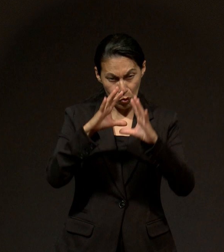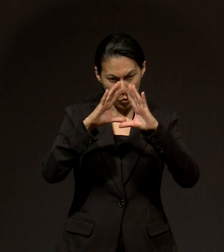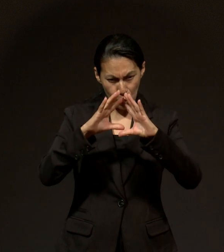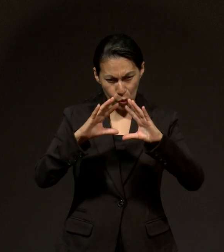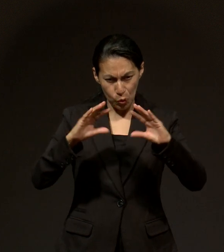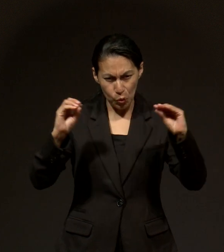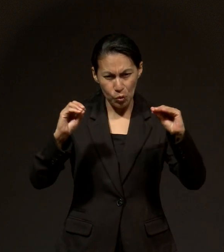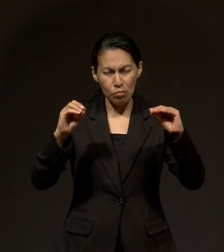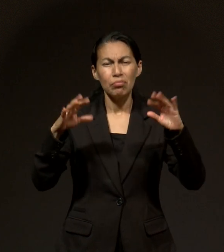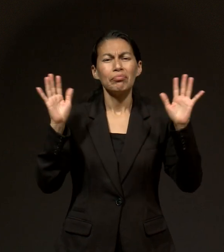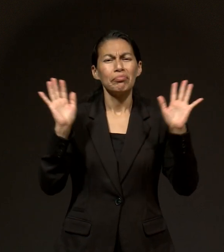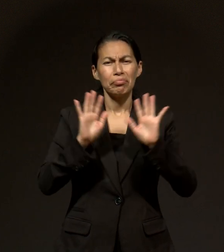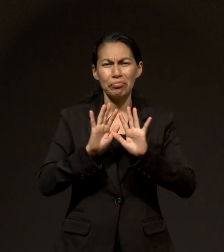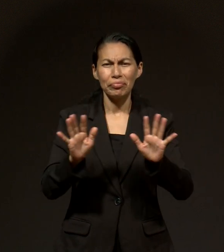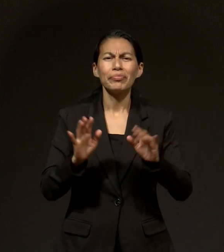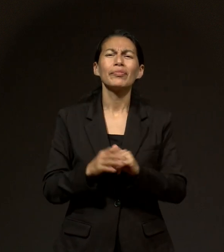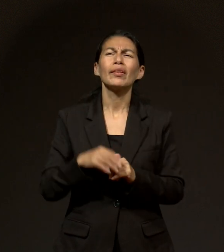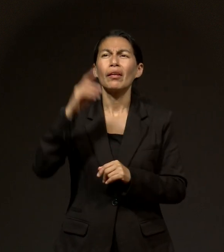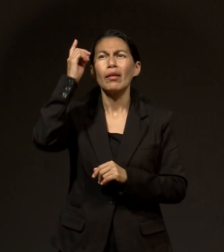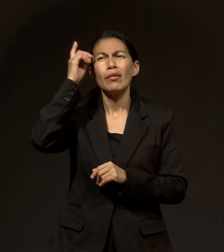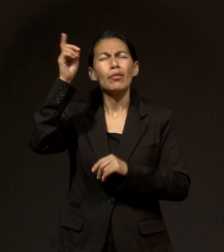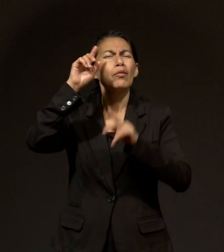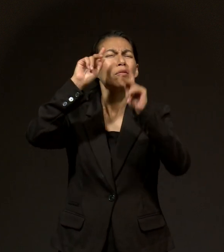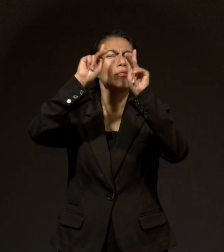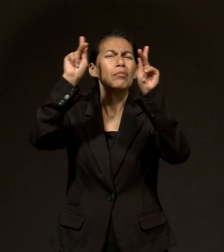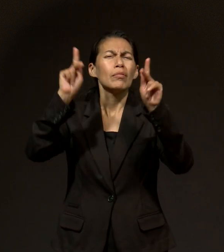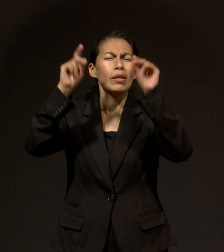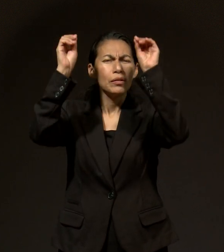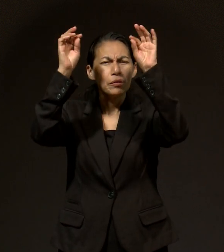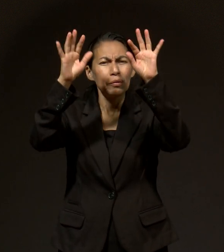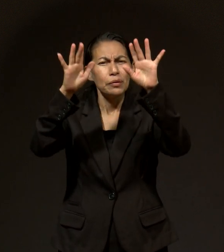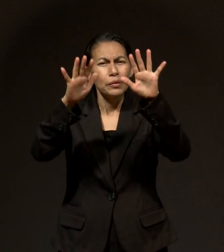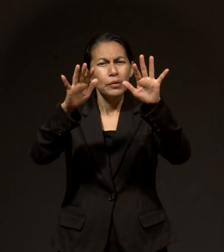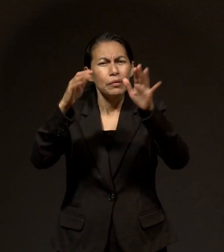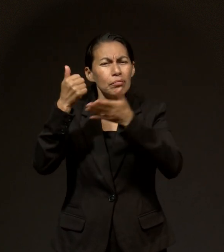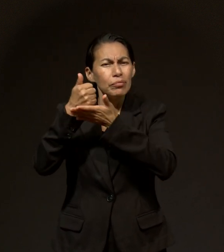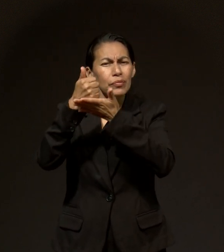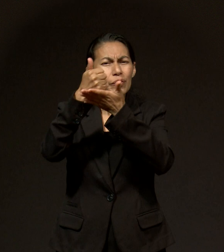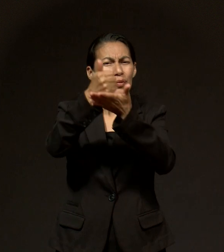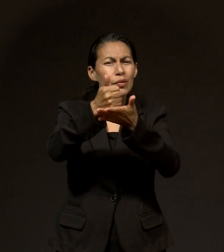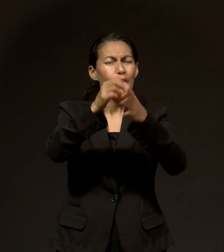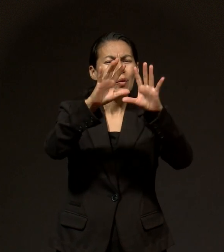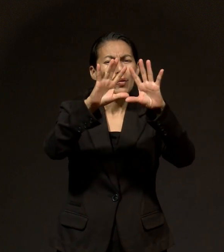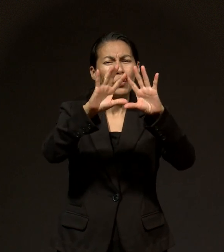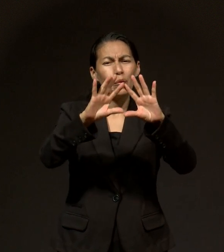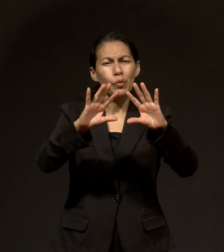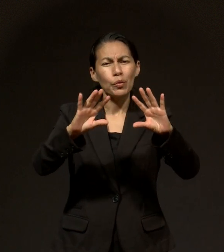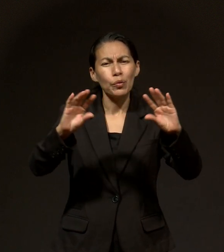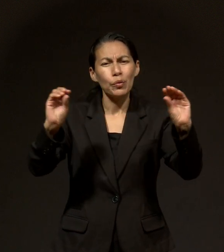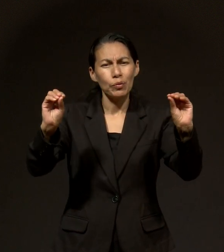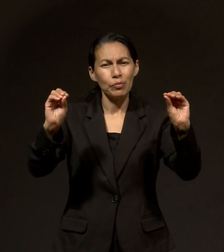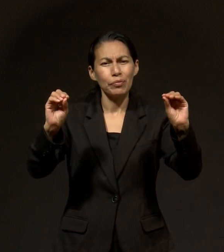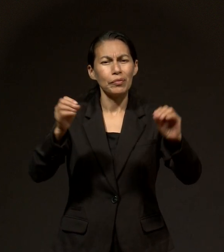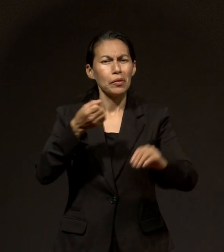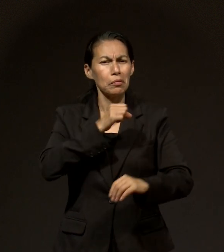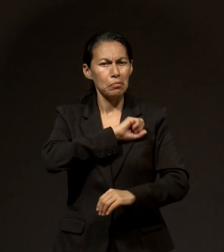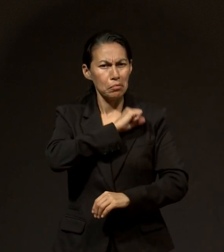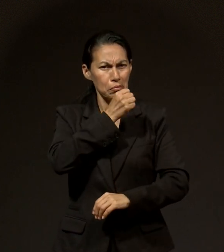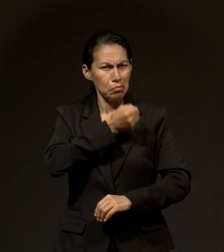recuperarse Que con la ayuda del Señor y la paz que solo Dios puede dar Usted logre